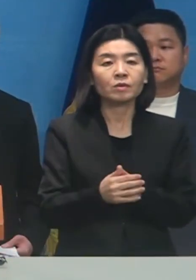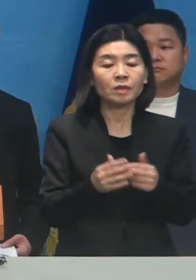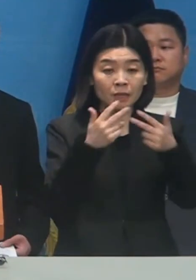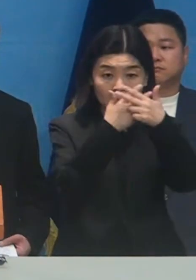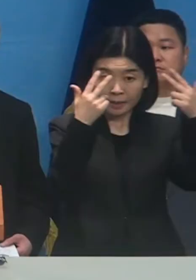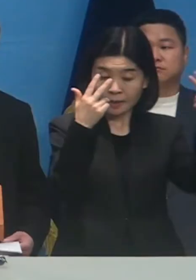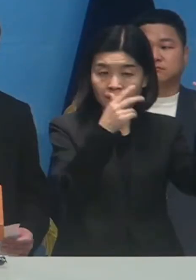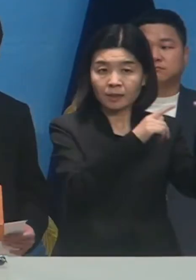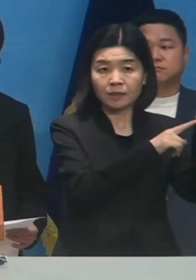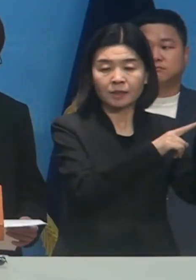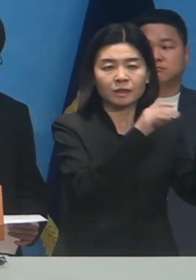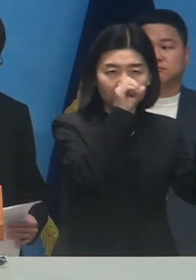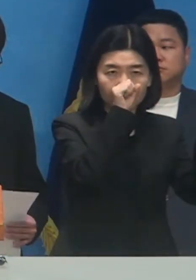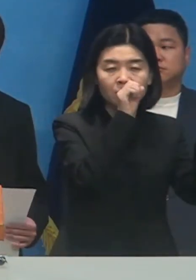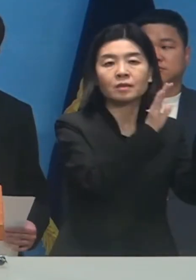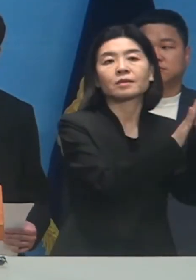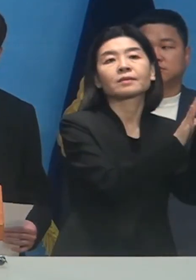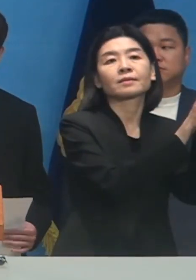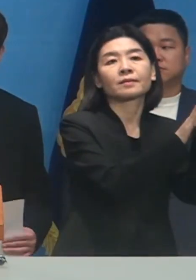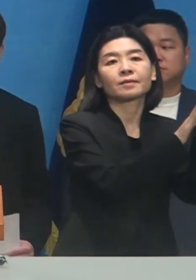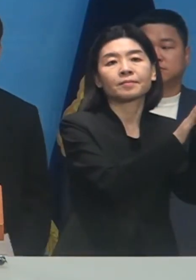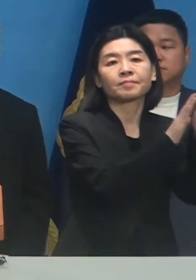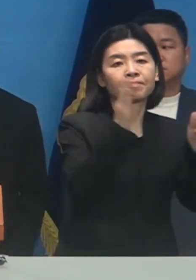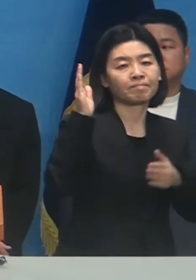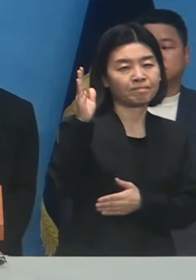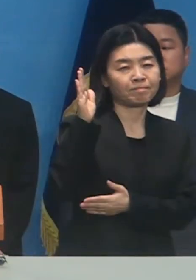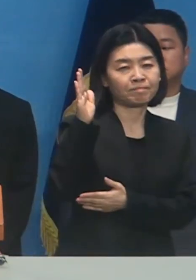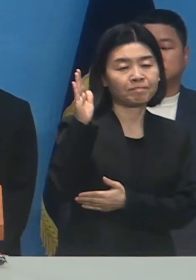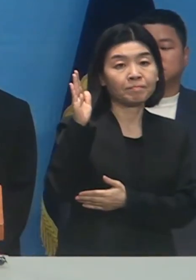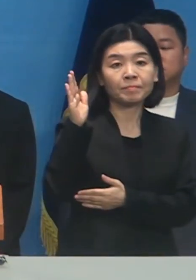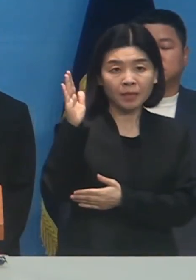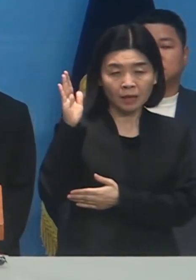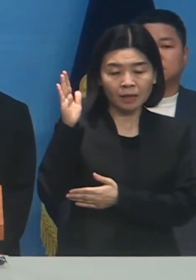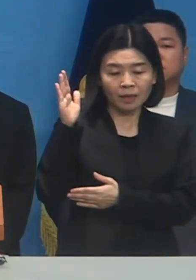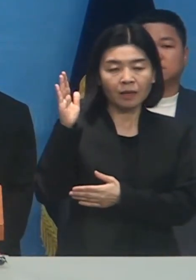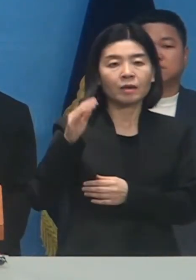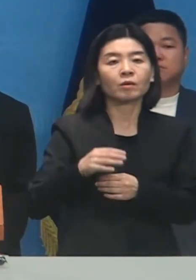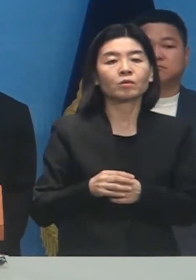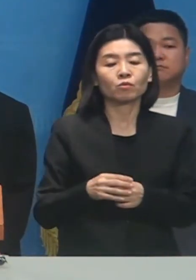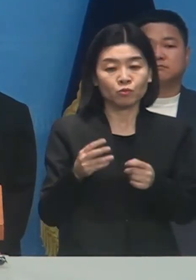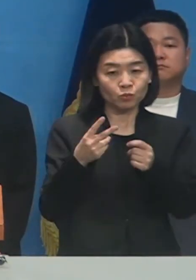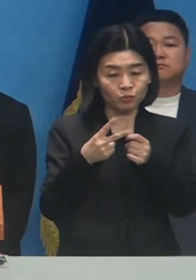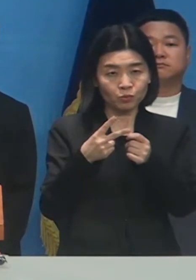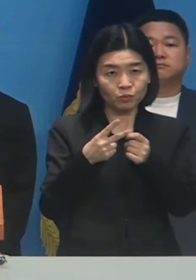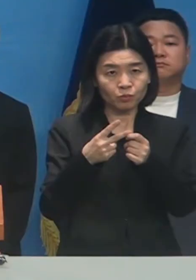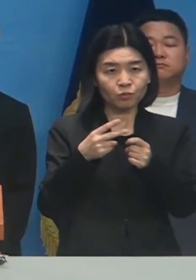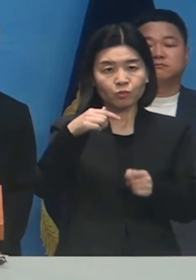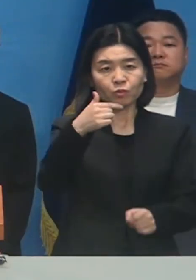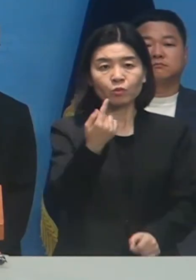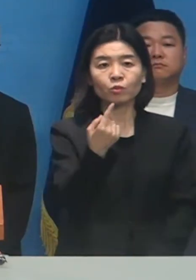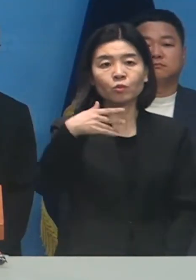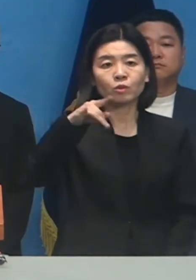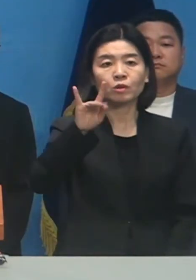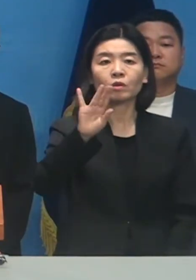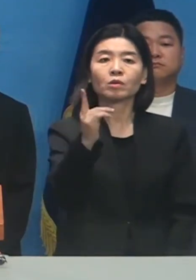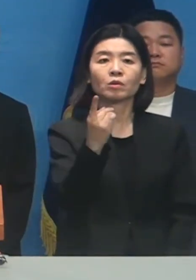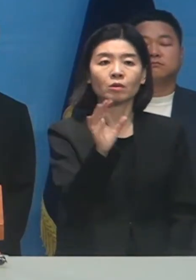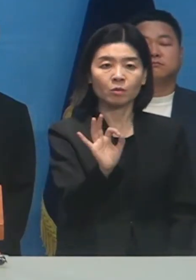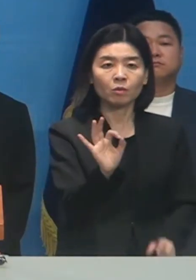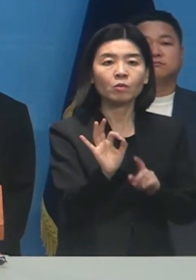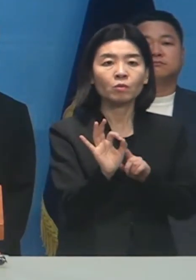이재명 후보를 지지 발언을 먼저 하시고, 이어서 노재봉